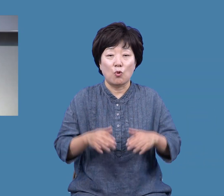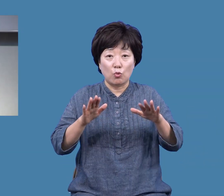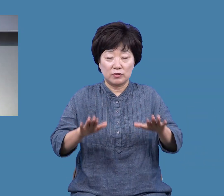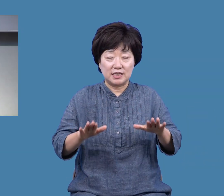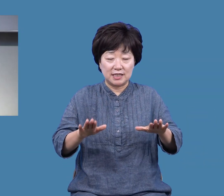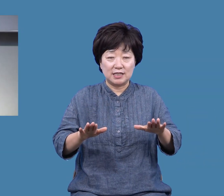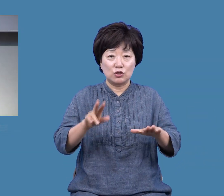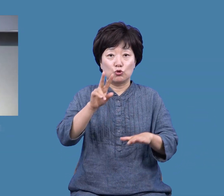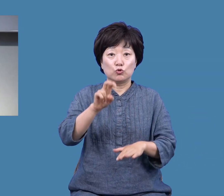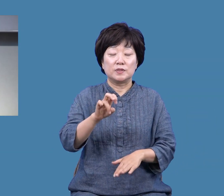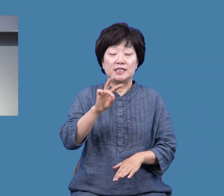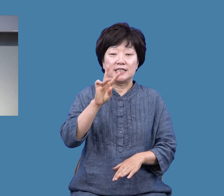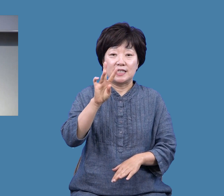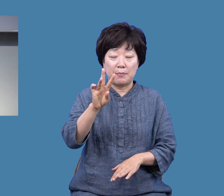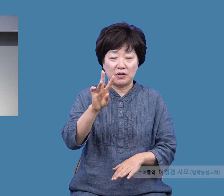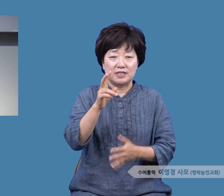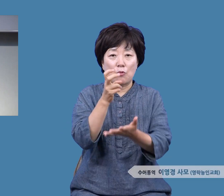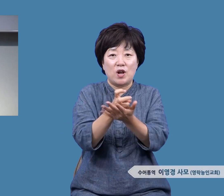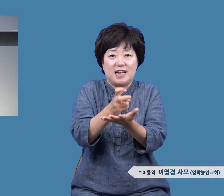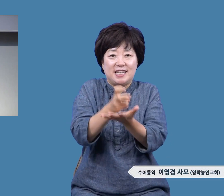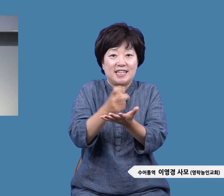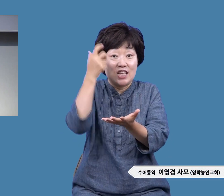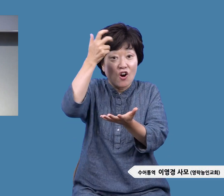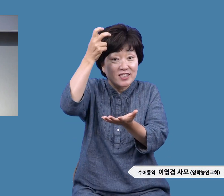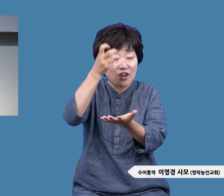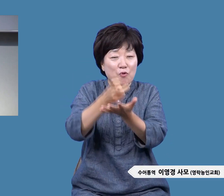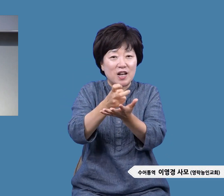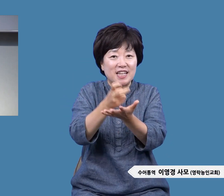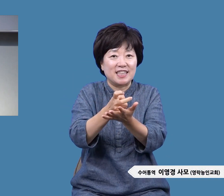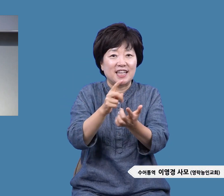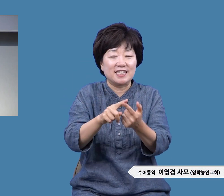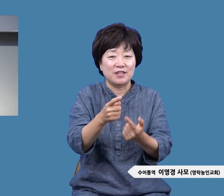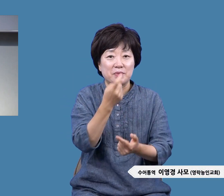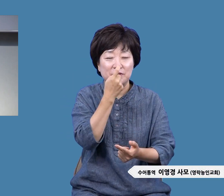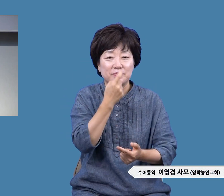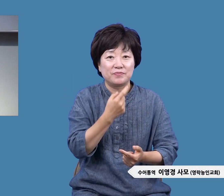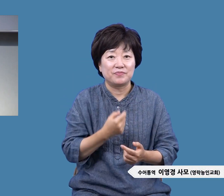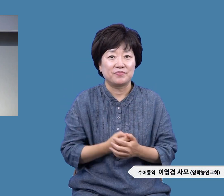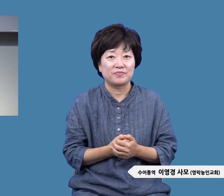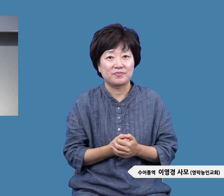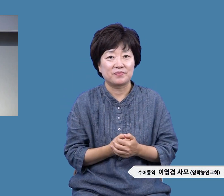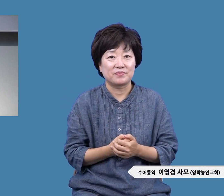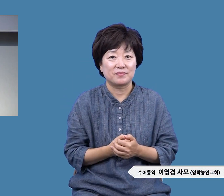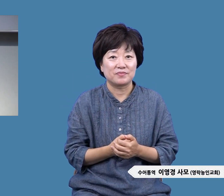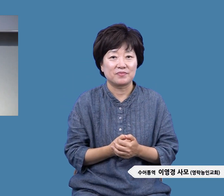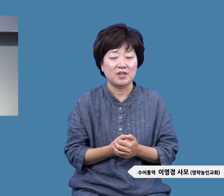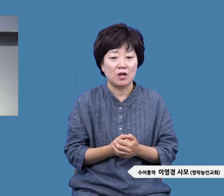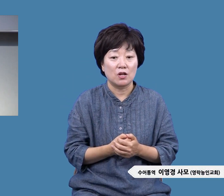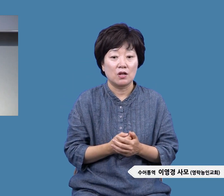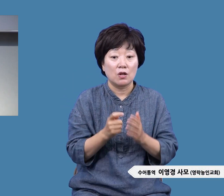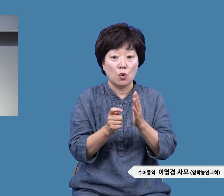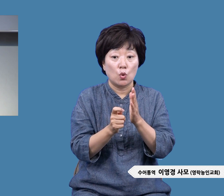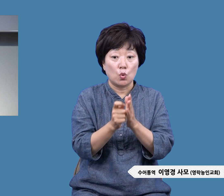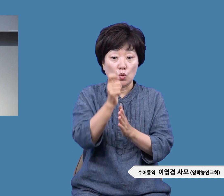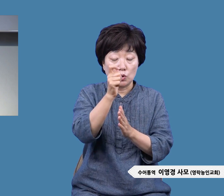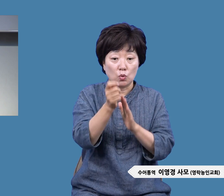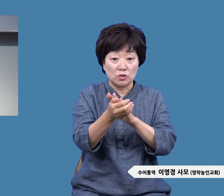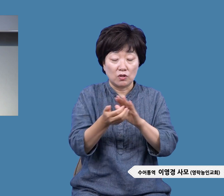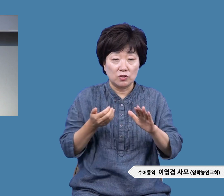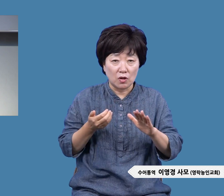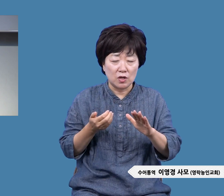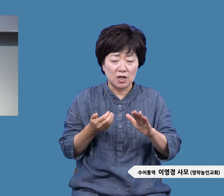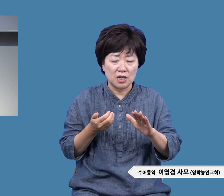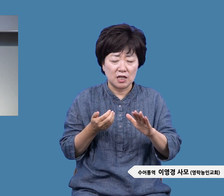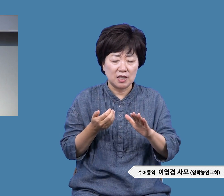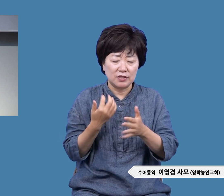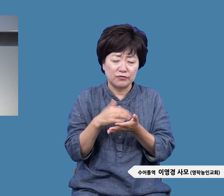자, 오늘은 23번째 원리를 이제 살펴보려고 합니다. 대충 제가 이 고린도전서를 정리해봤더니 50개